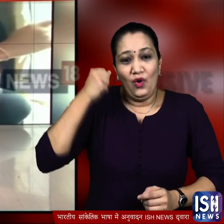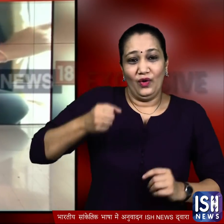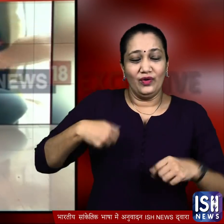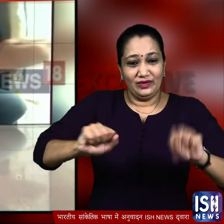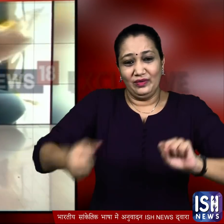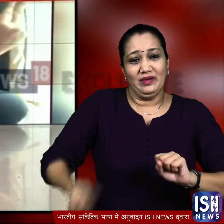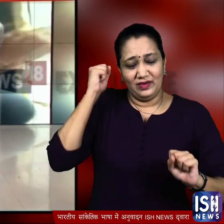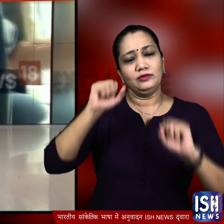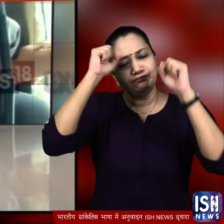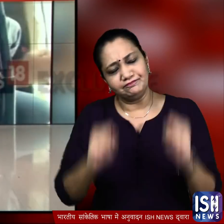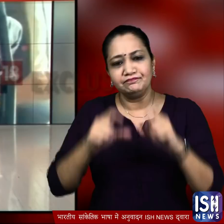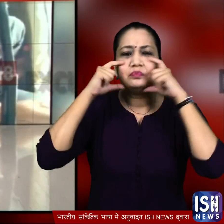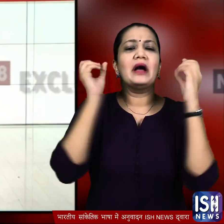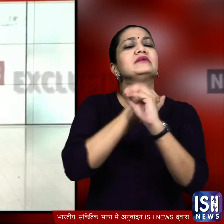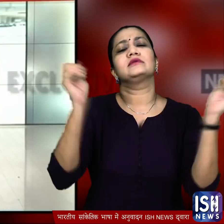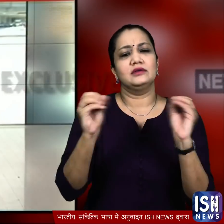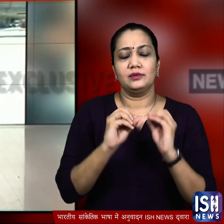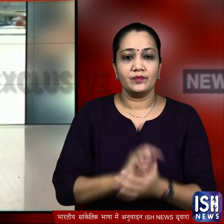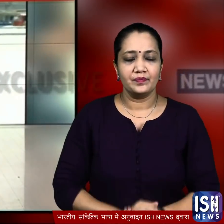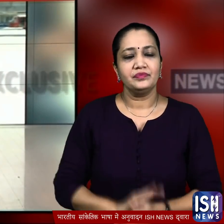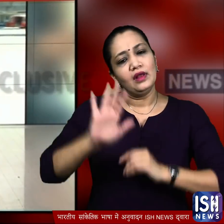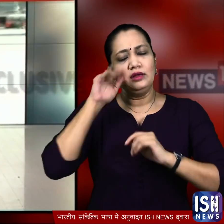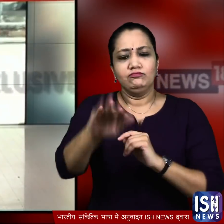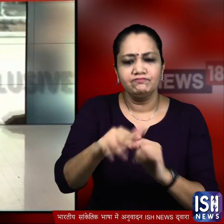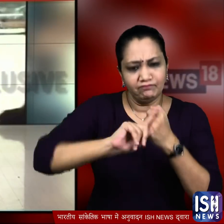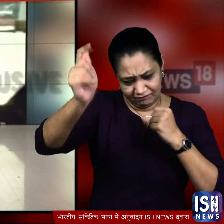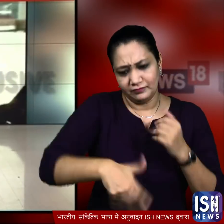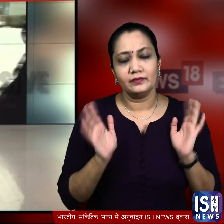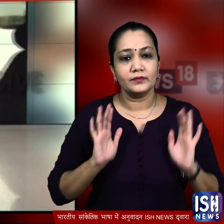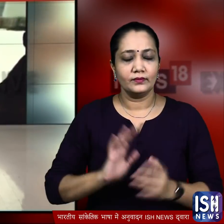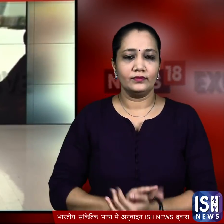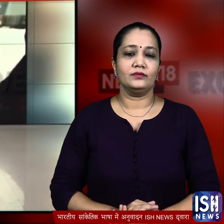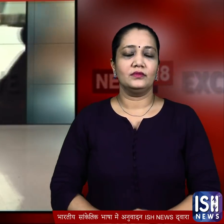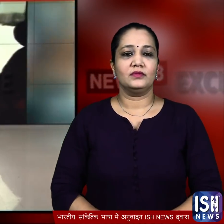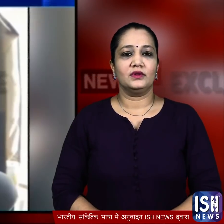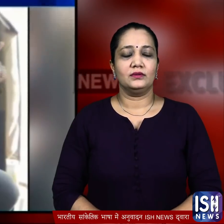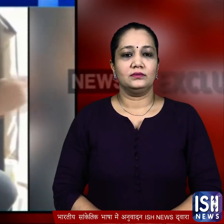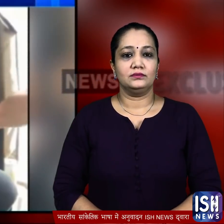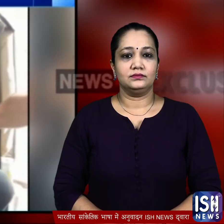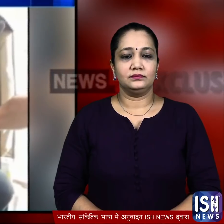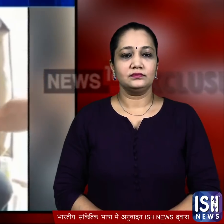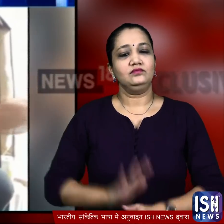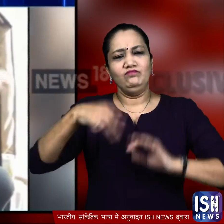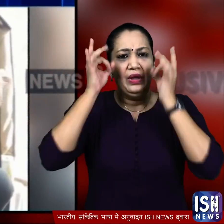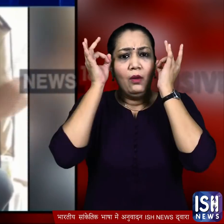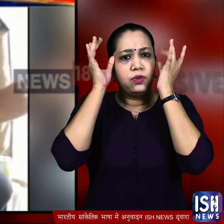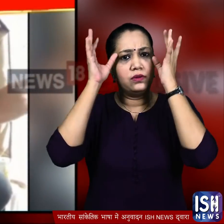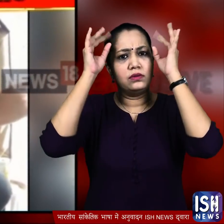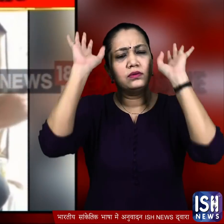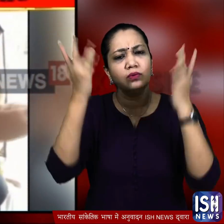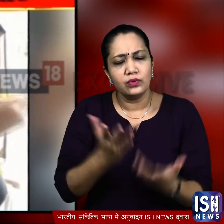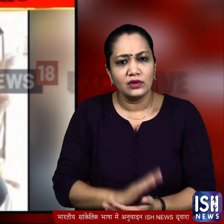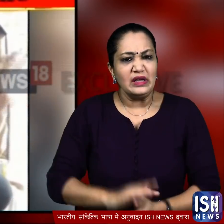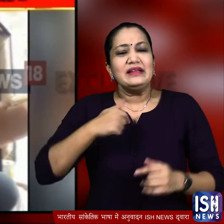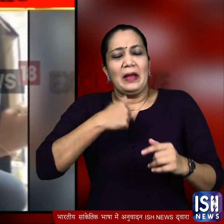ऑटो रिक्शा में सफर कर रहे उस आदमी ने मास्क नहीं पहना था, जिसके लिए उस पर जुर्माना लगाया गया, जिस पर वो आग बबूला